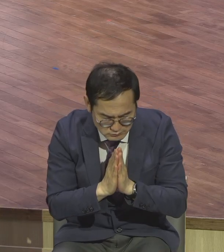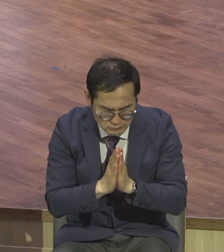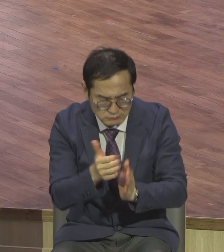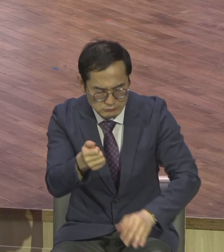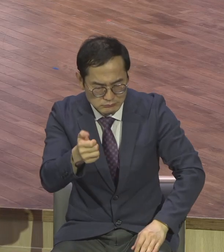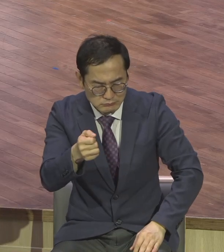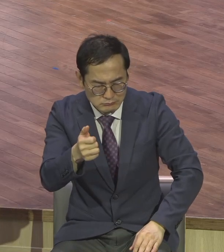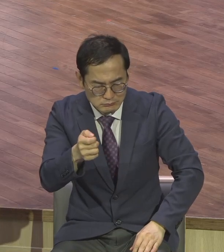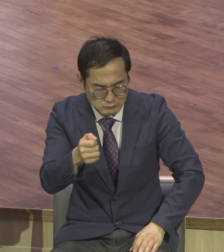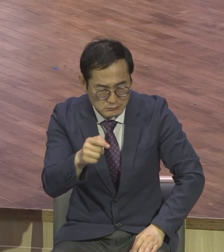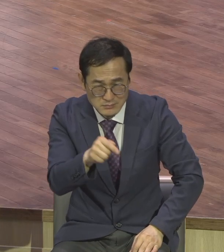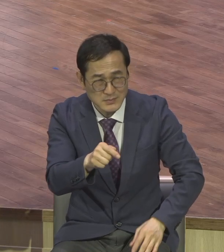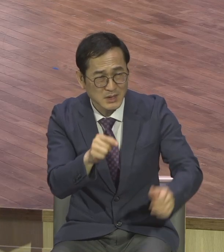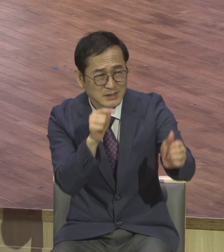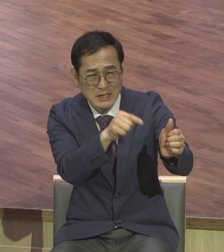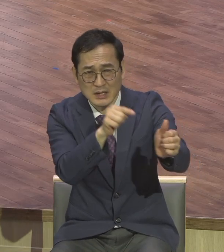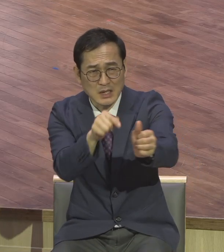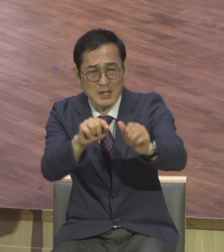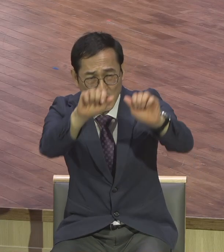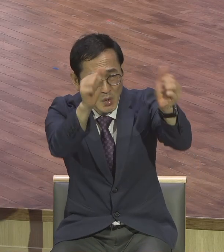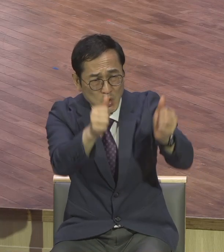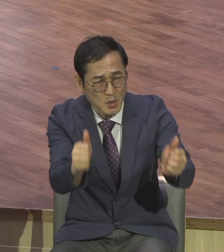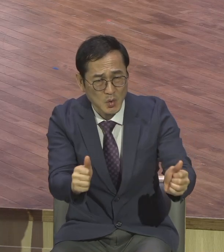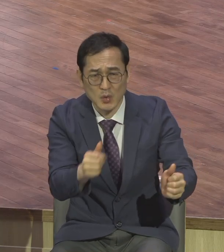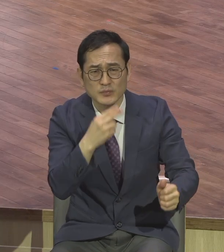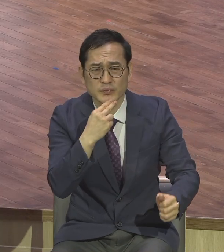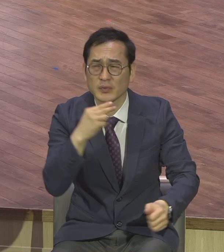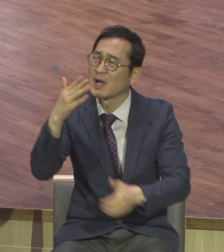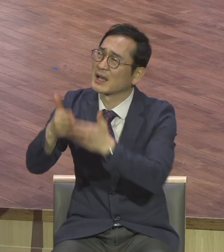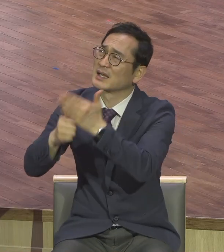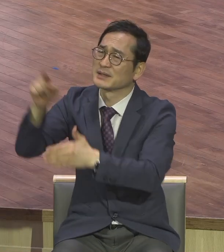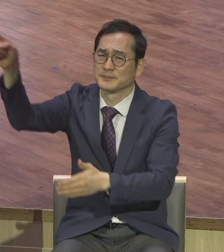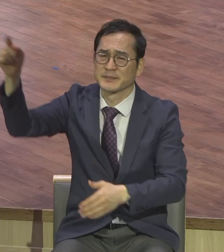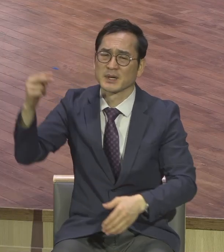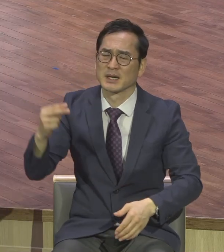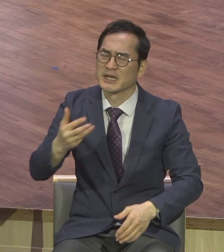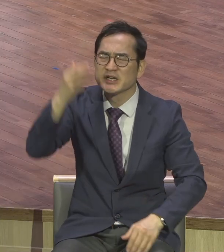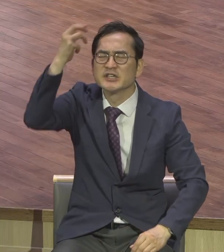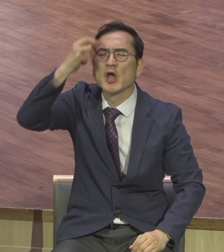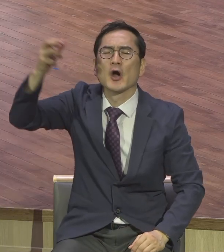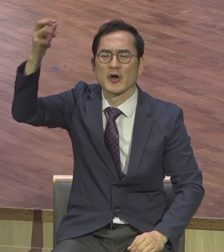사단 마귀가 만들어 놓은 종교가 아니잖아요.